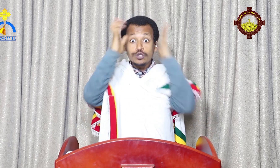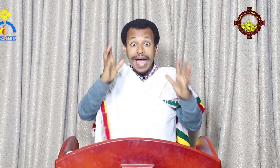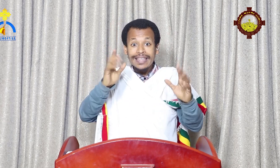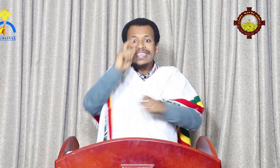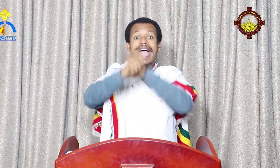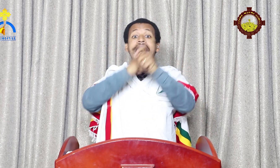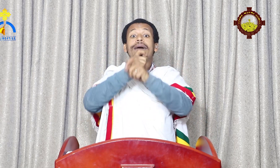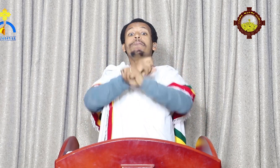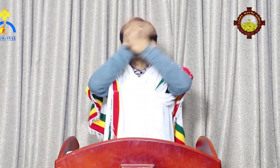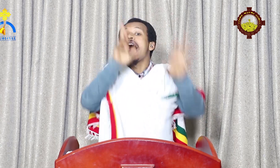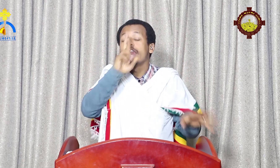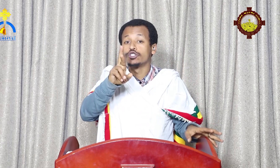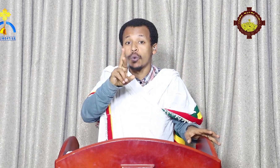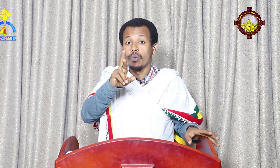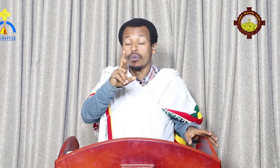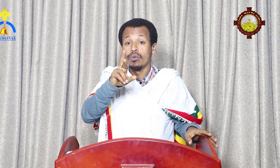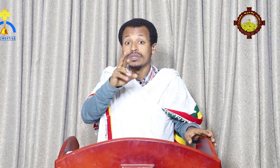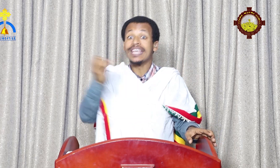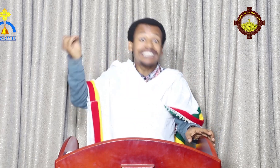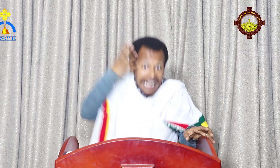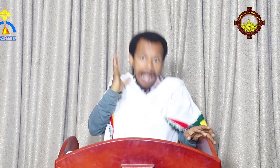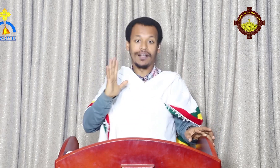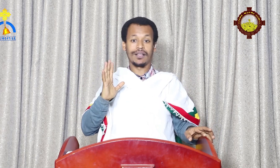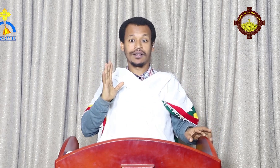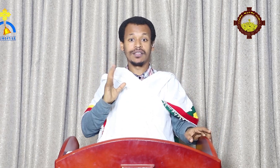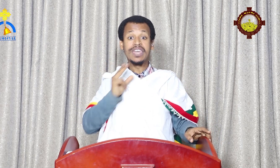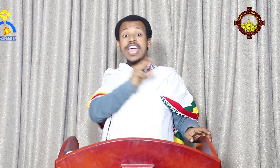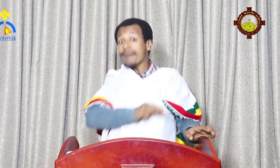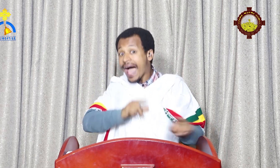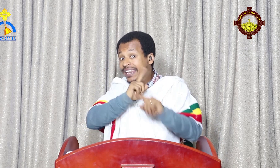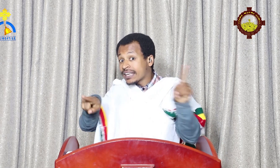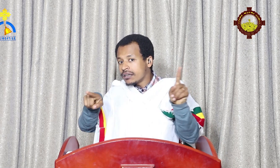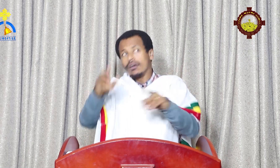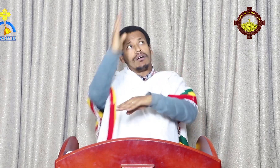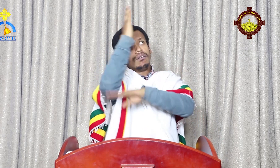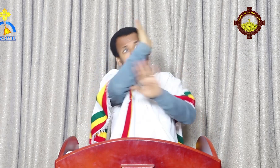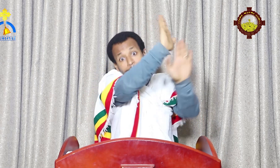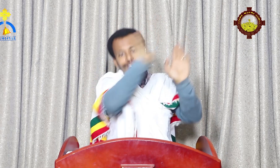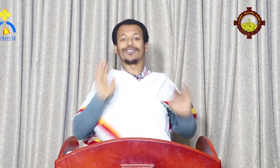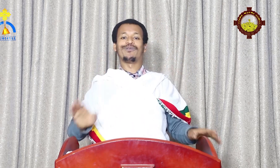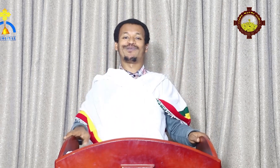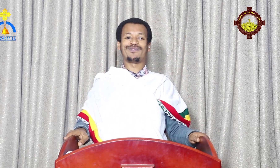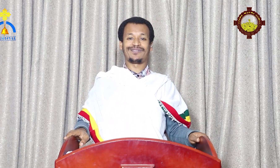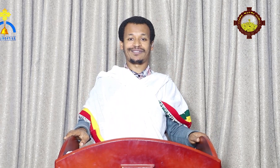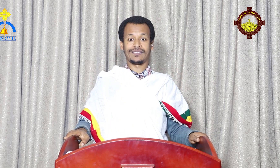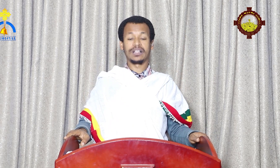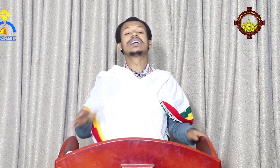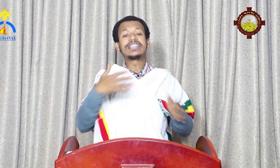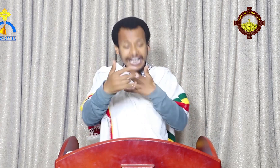ቅዱሳን የዓለም ብርሃን ናቸው። የሰጋ የባህሪ ክን እግዚአብሔር ነው።